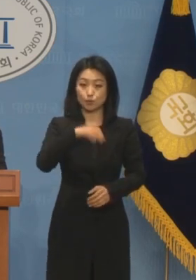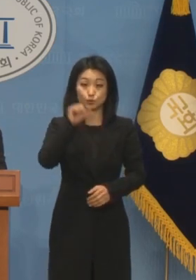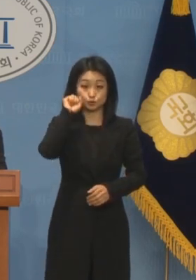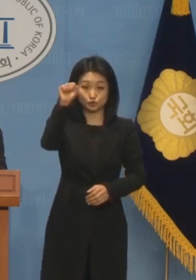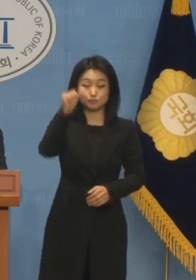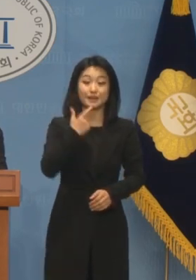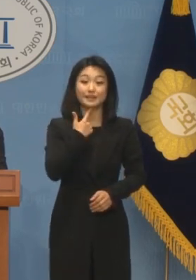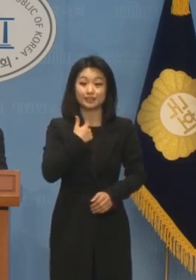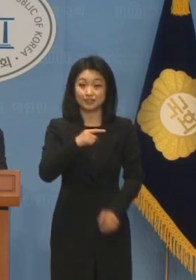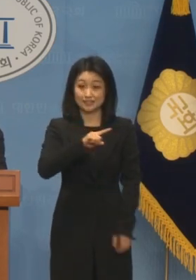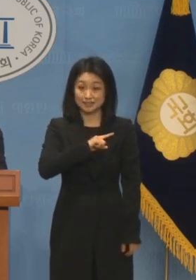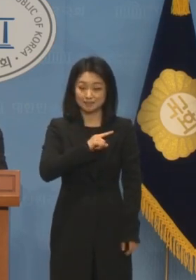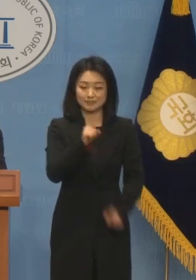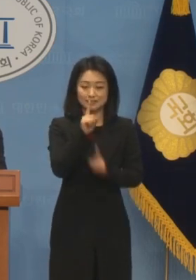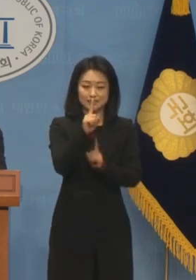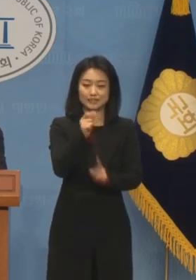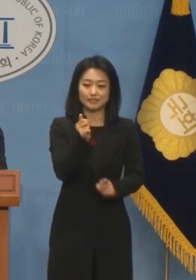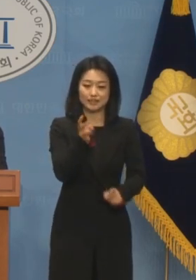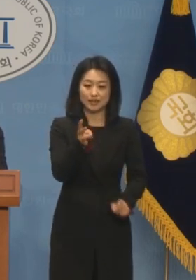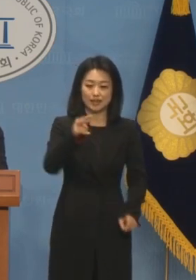출마했던 이혜숙입니다.